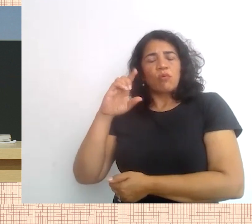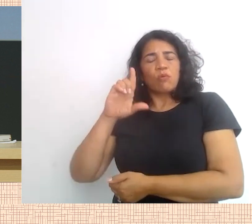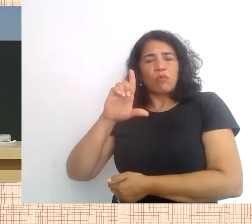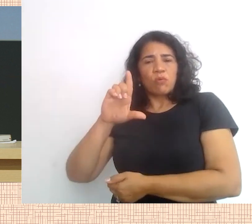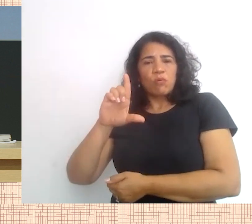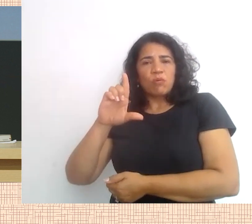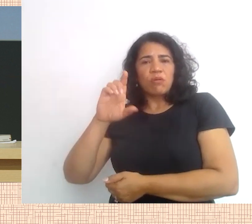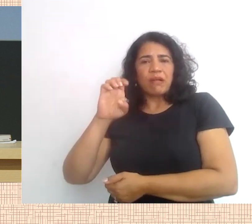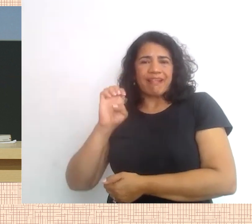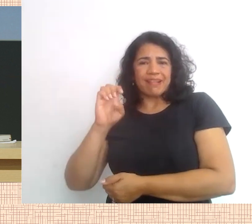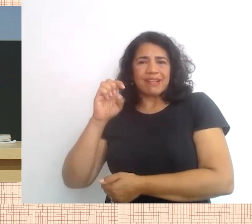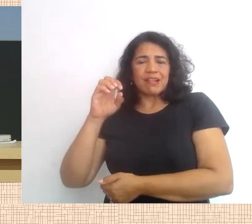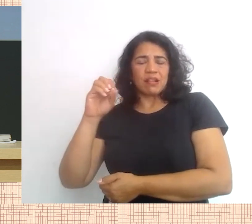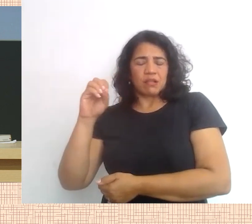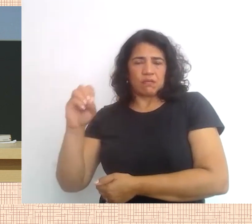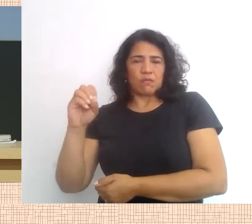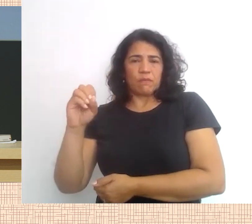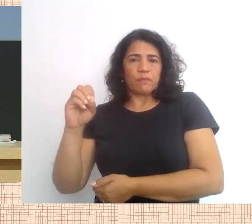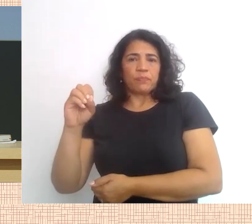obra de Deus.